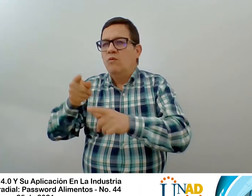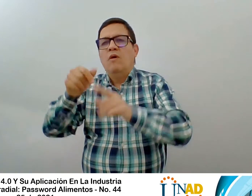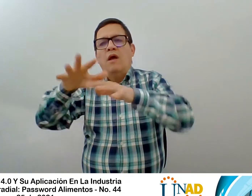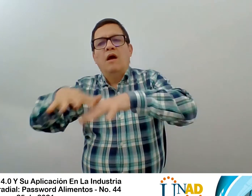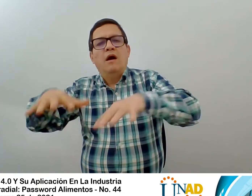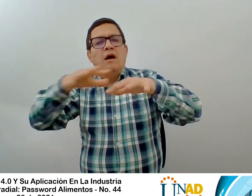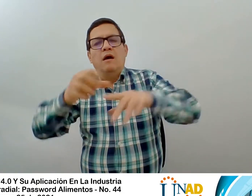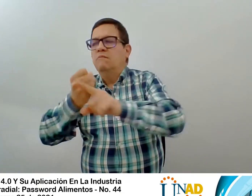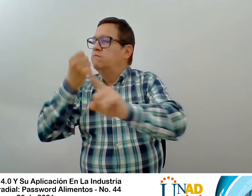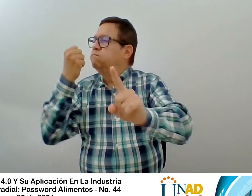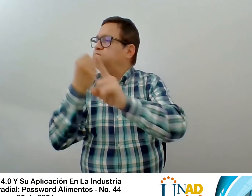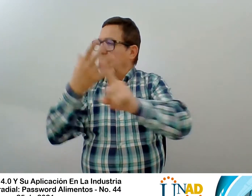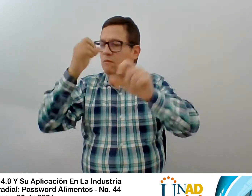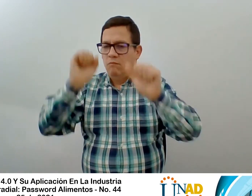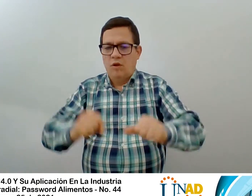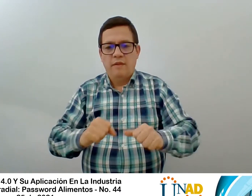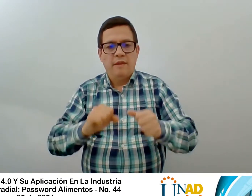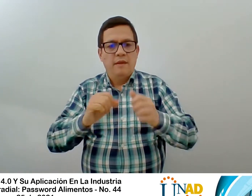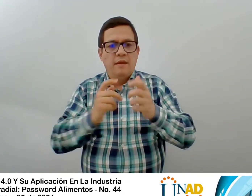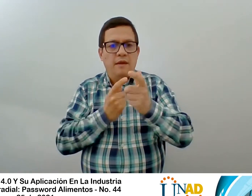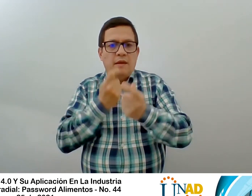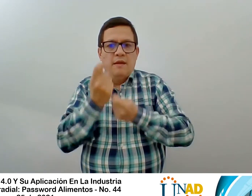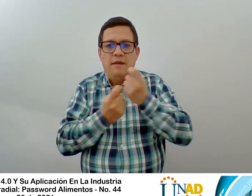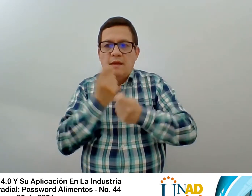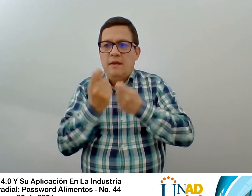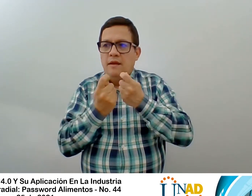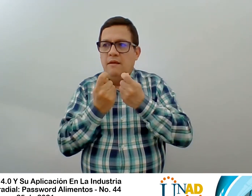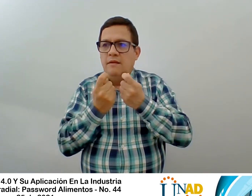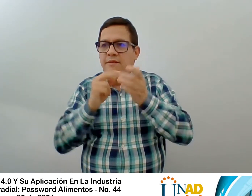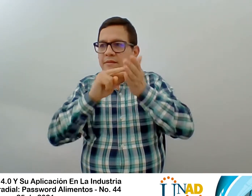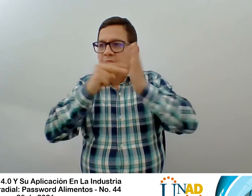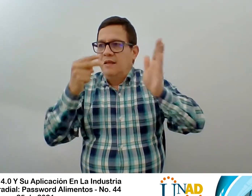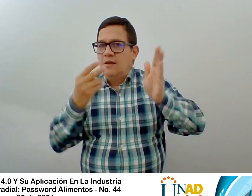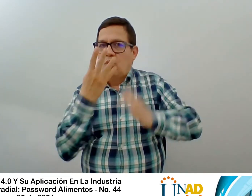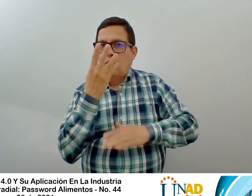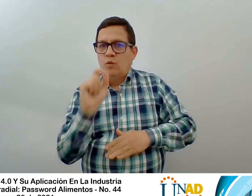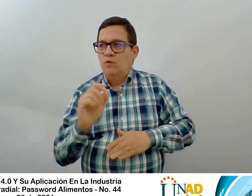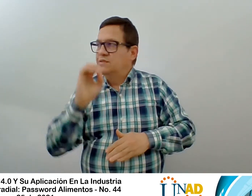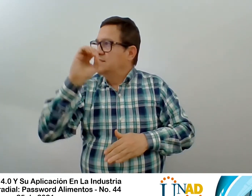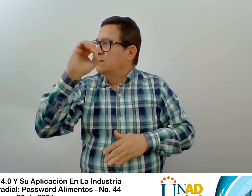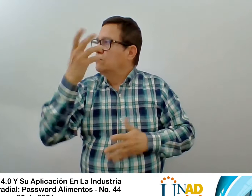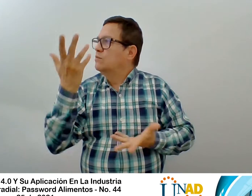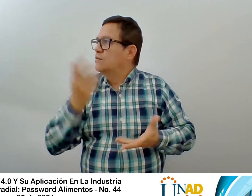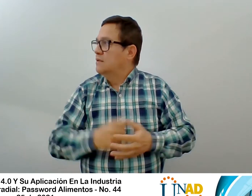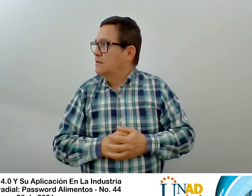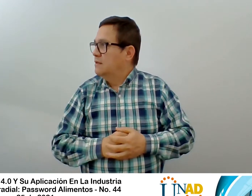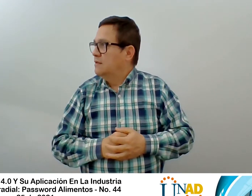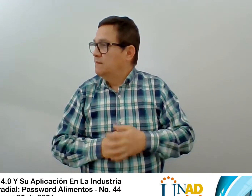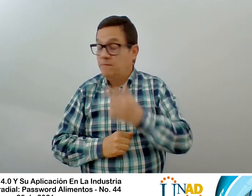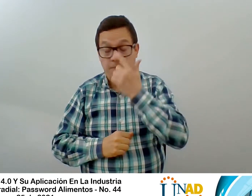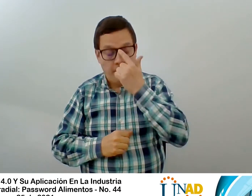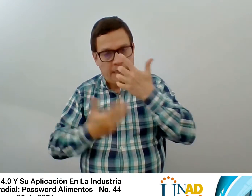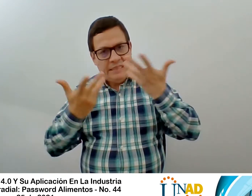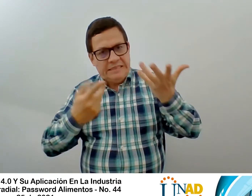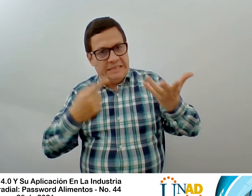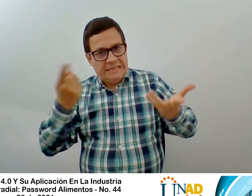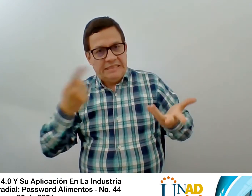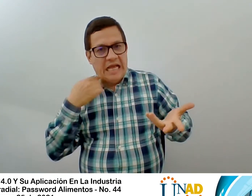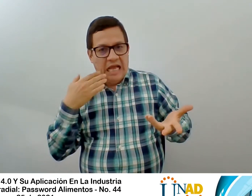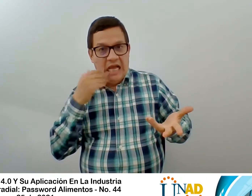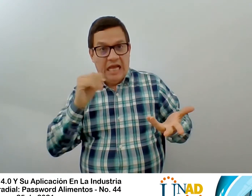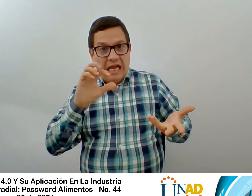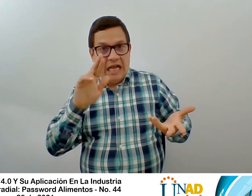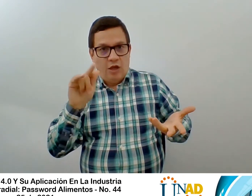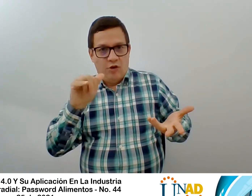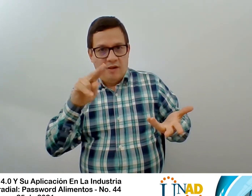¿qué áreas se pueden impactar con la industria 4.0, con este tipo de tecnologías?